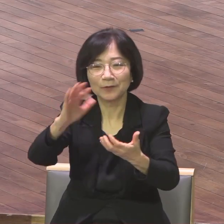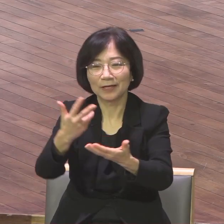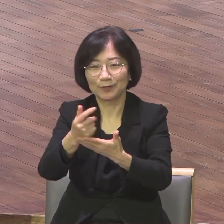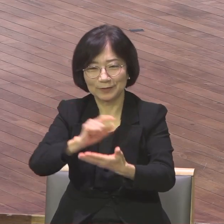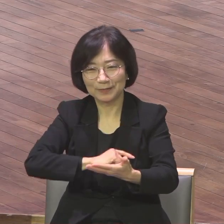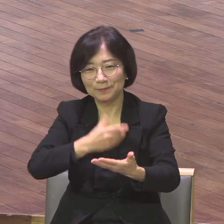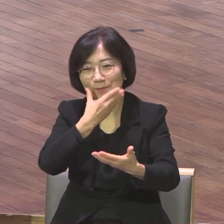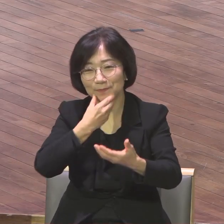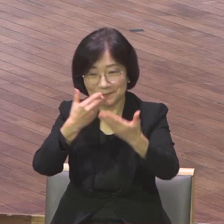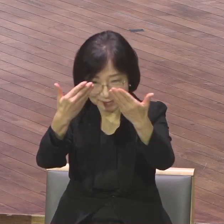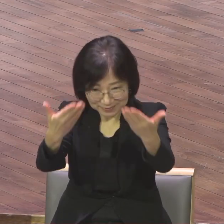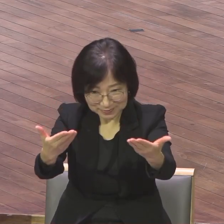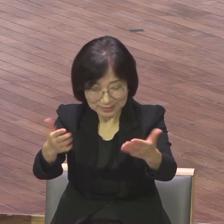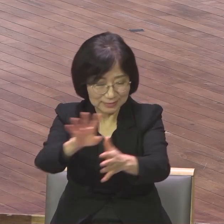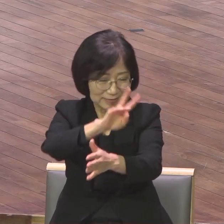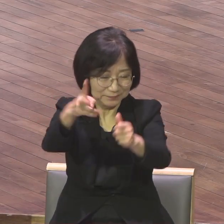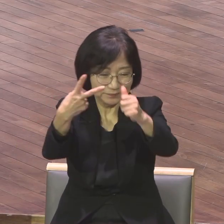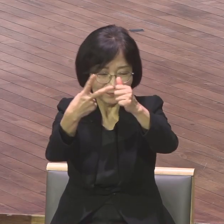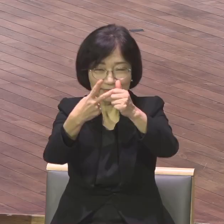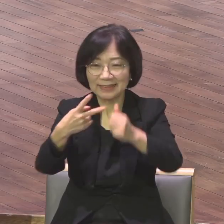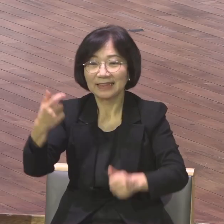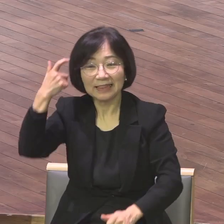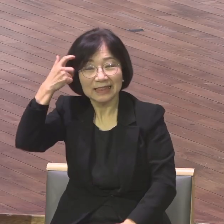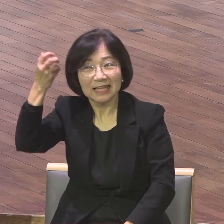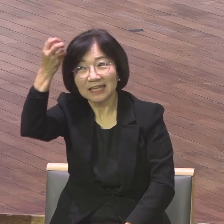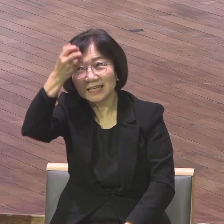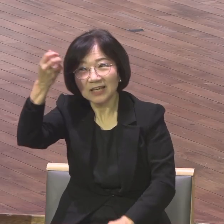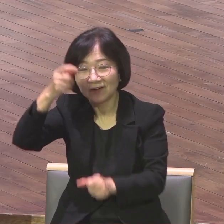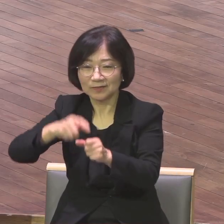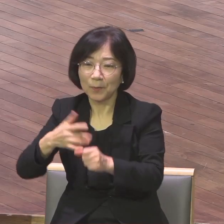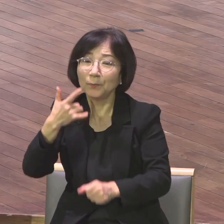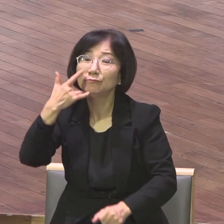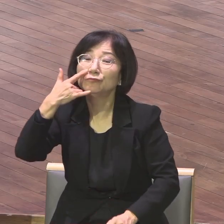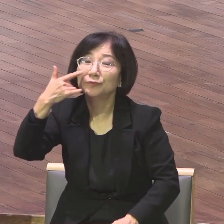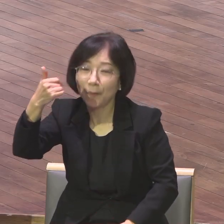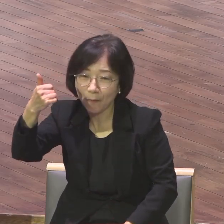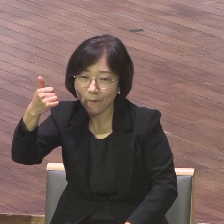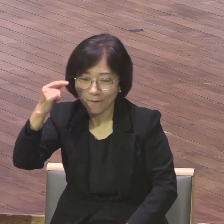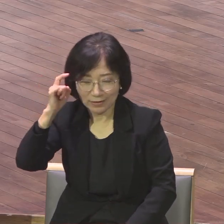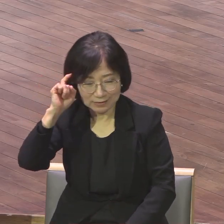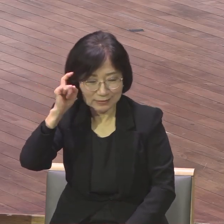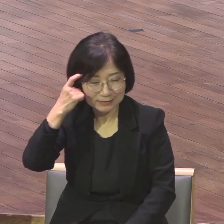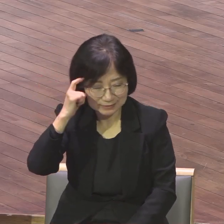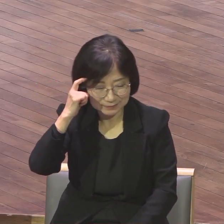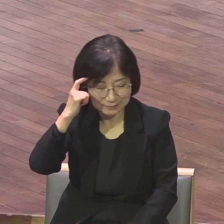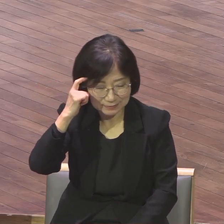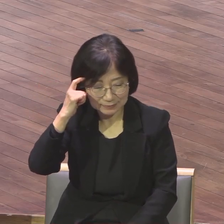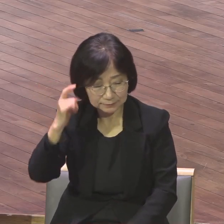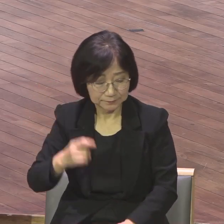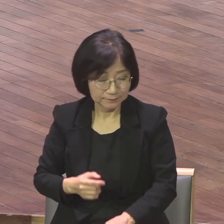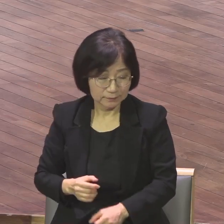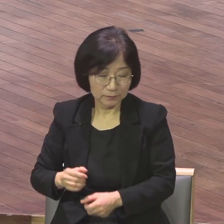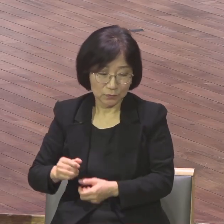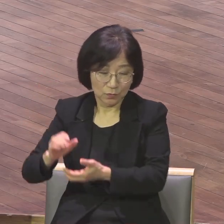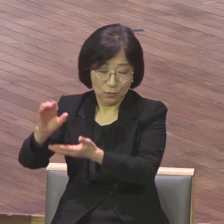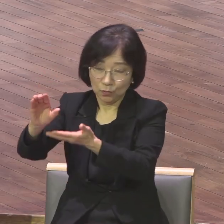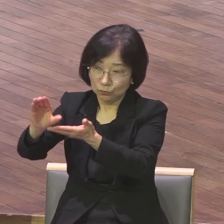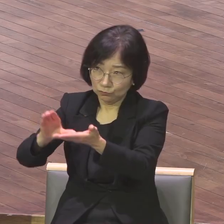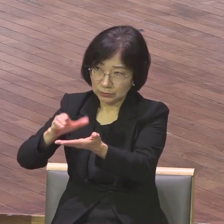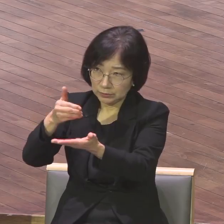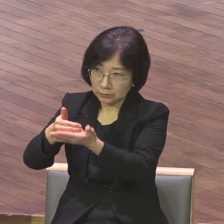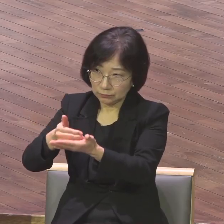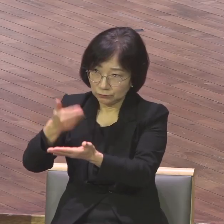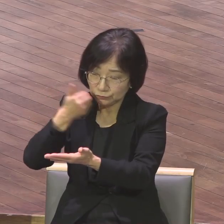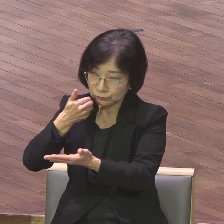번째로 영적 부모 의식입니다. 7절 봅니다. 우리는 그리스도의